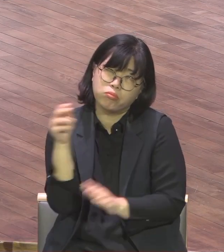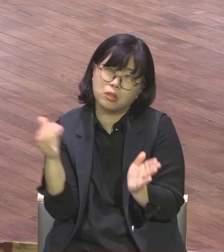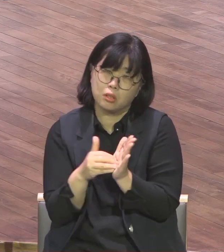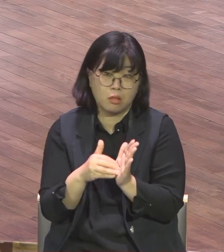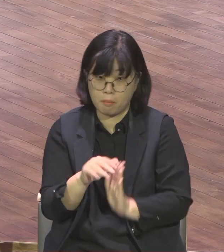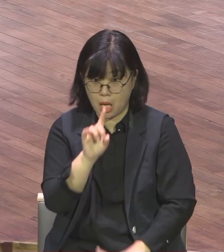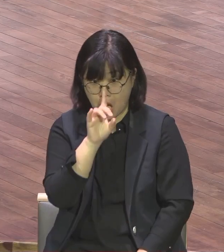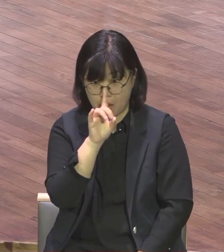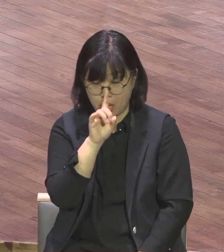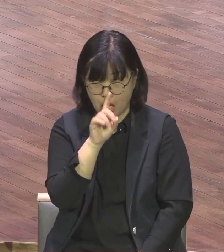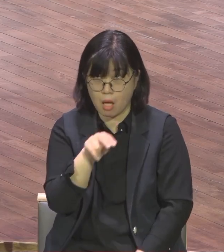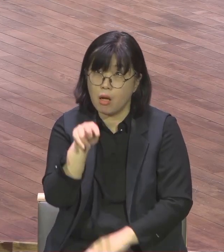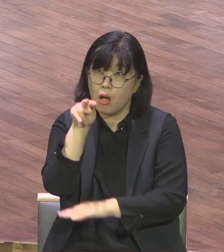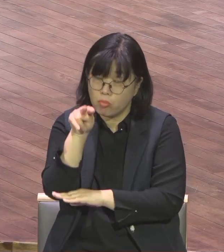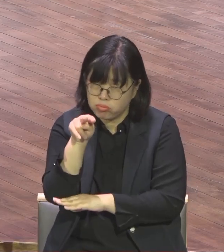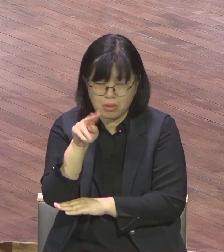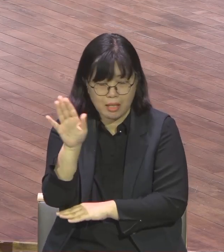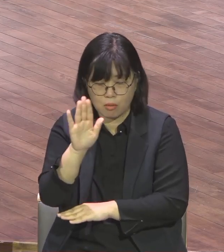살아야 된다.